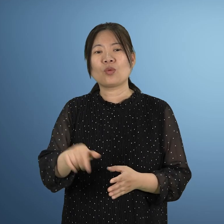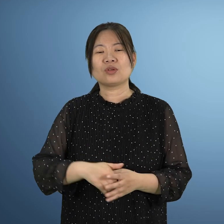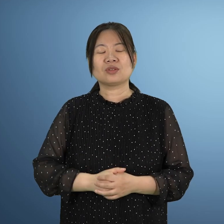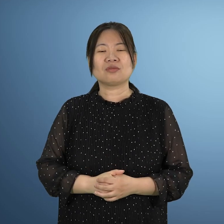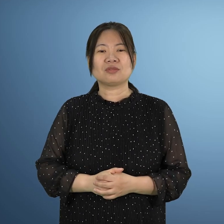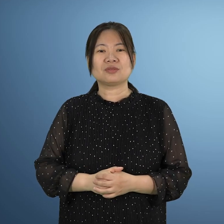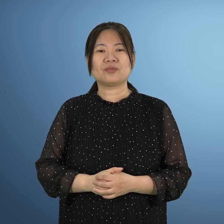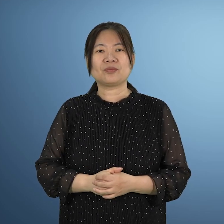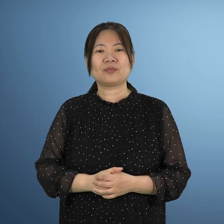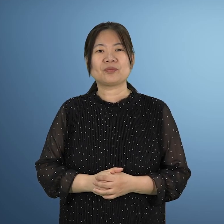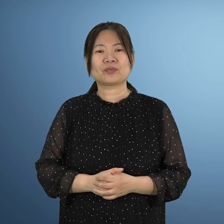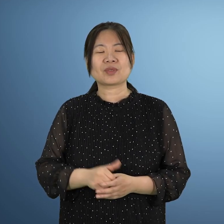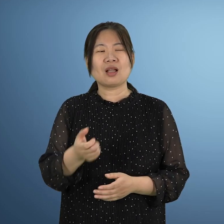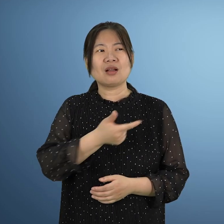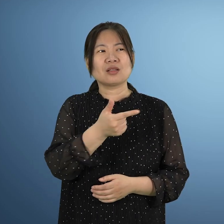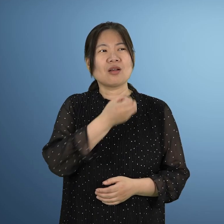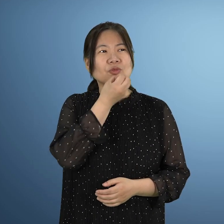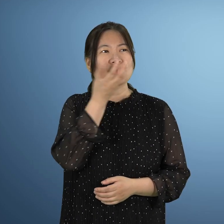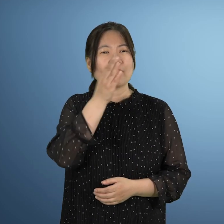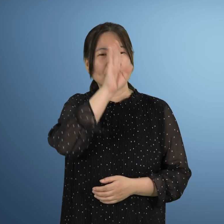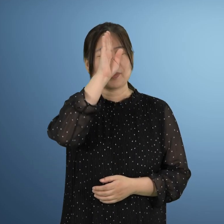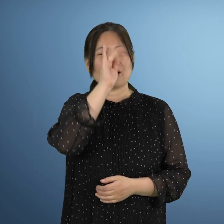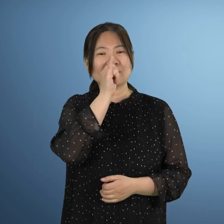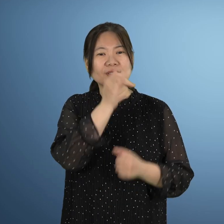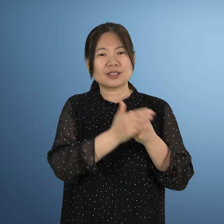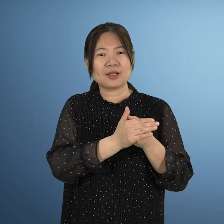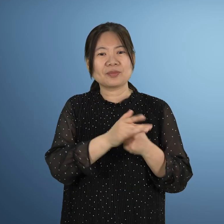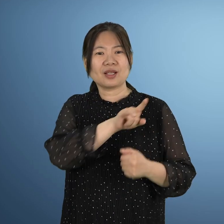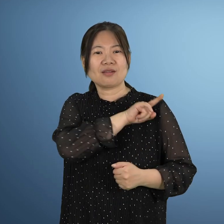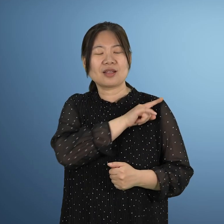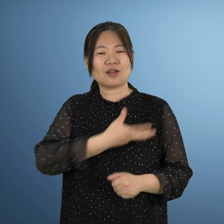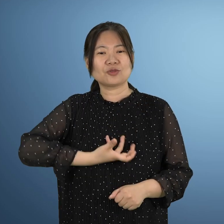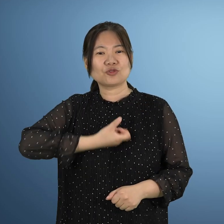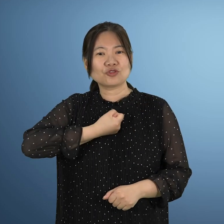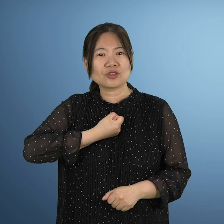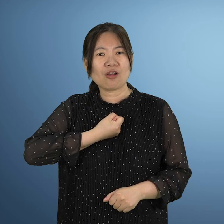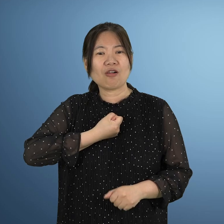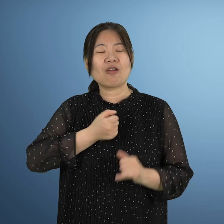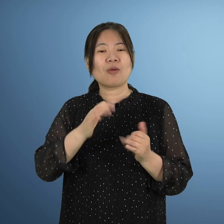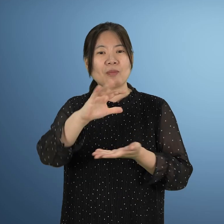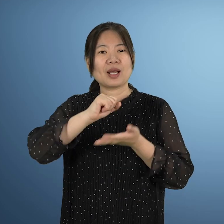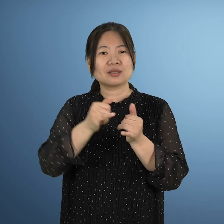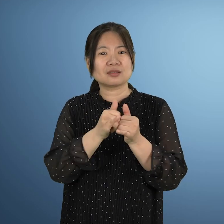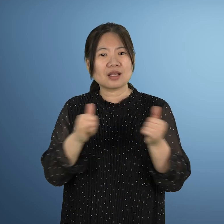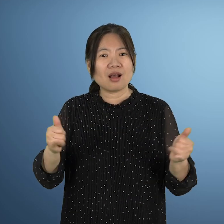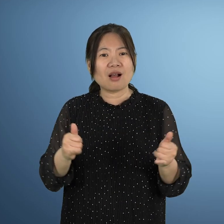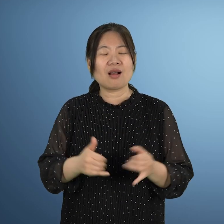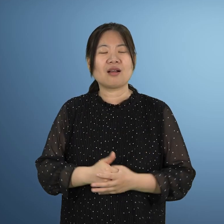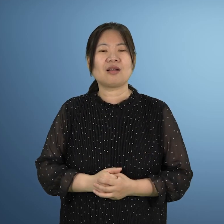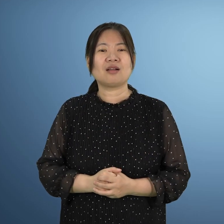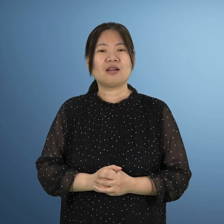그 대유행병을 통해서 제일 충격을 받았던 사람들이